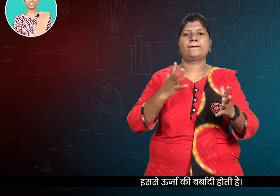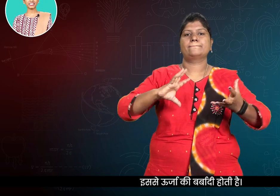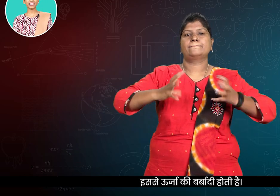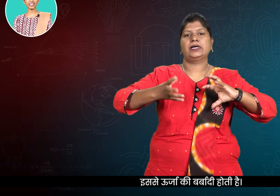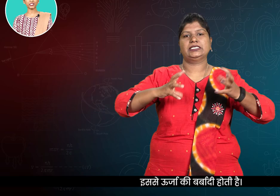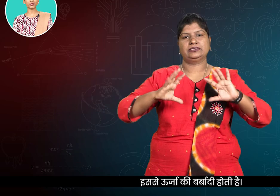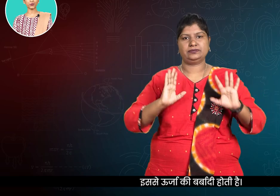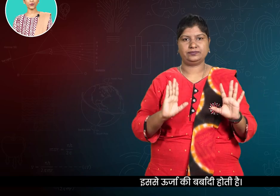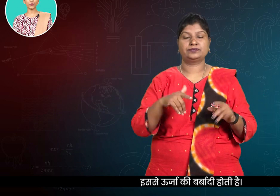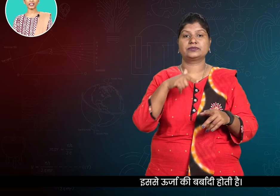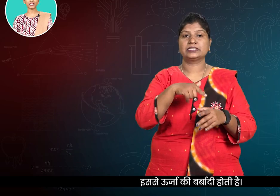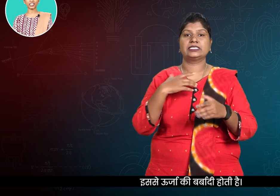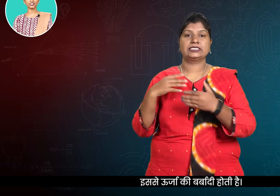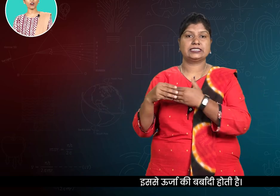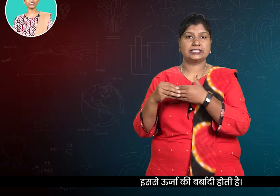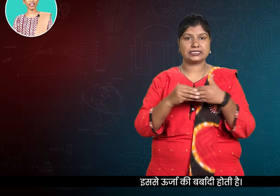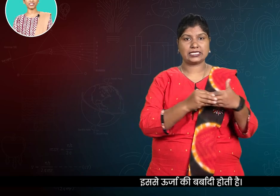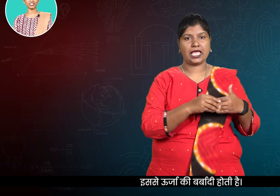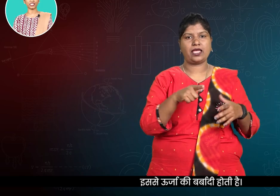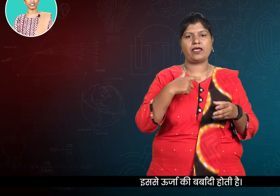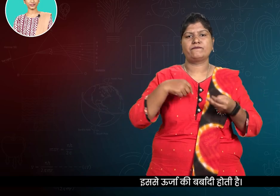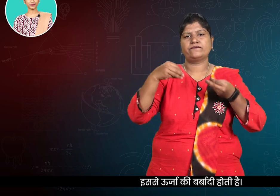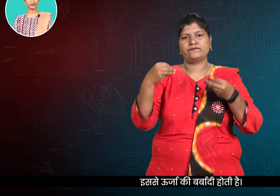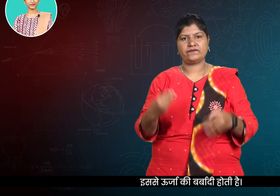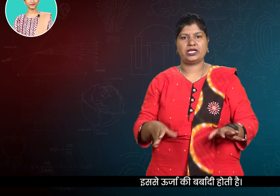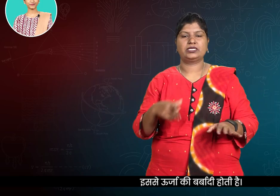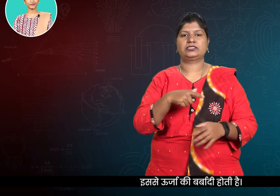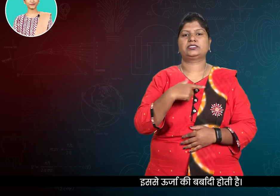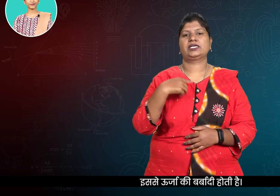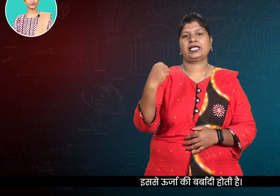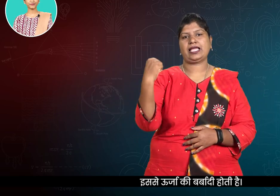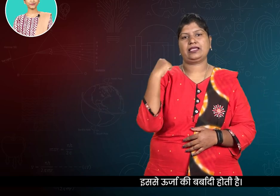इससे उर्जा की बरबादी होती है